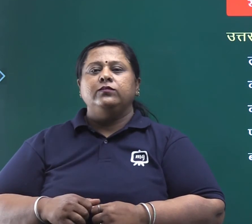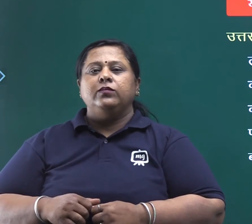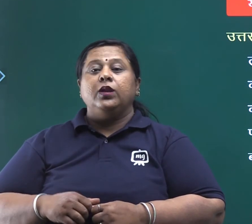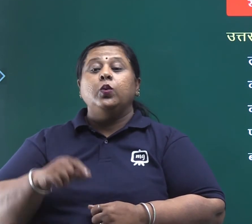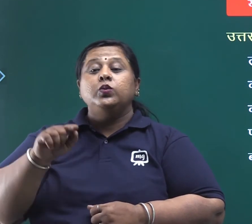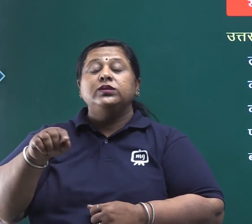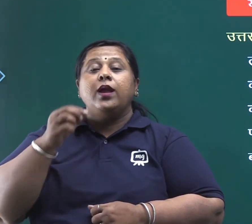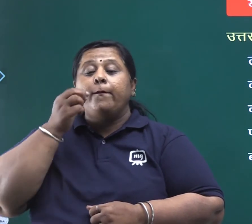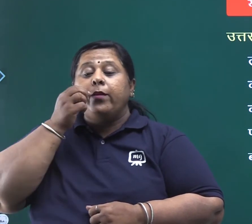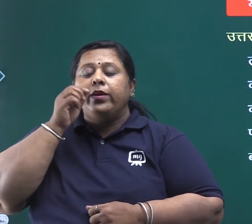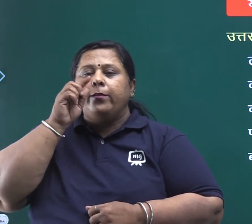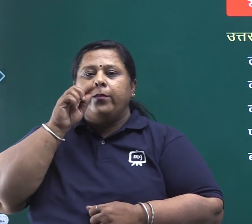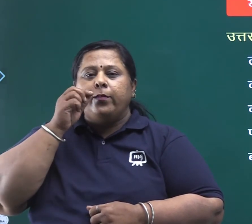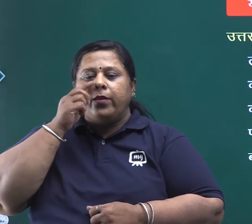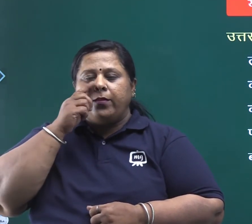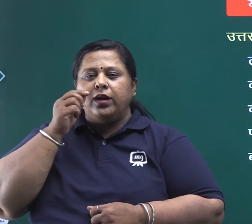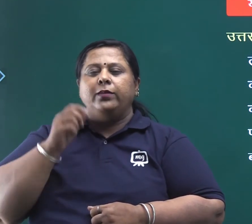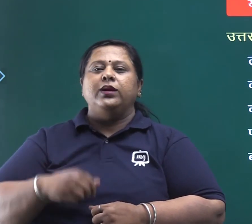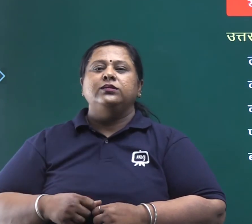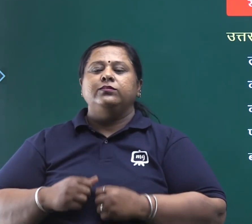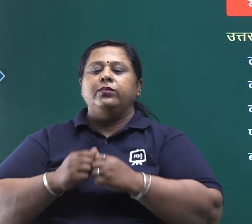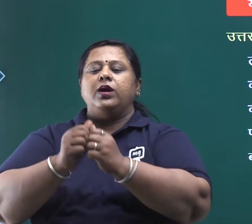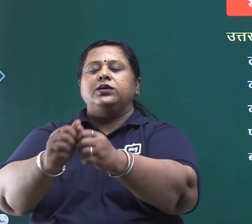उसके माता पिता के पास